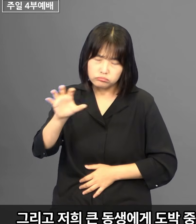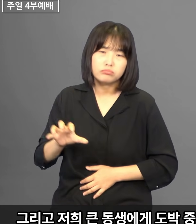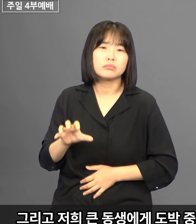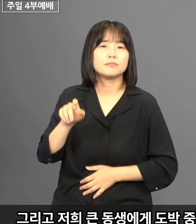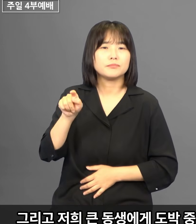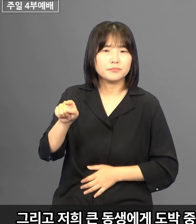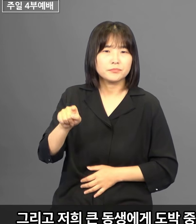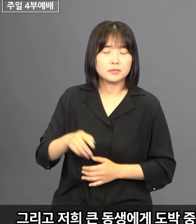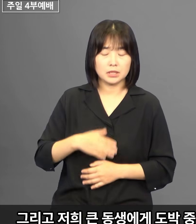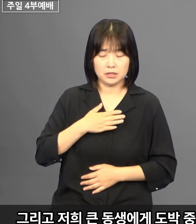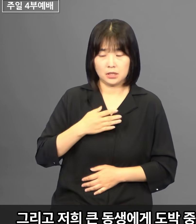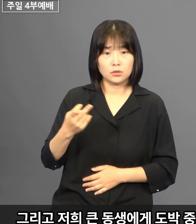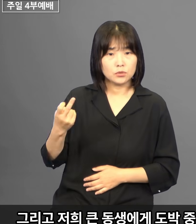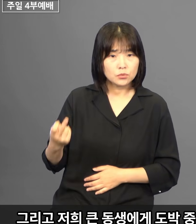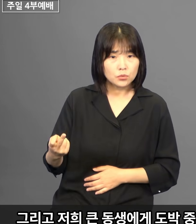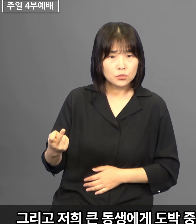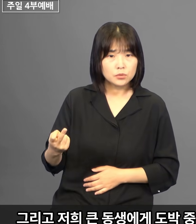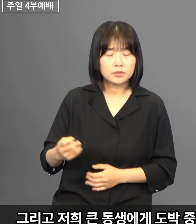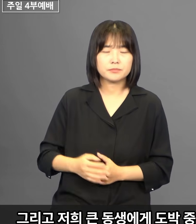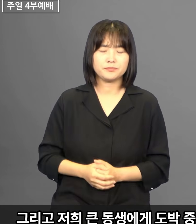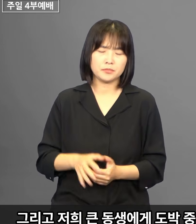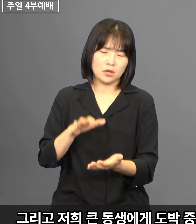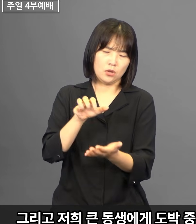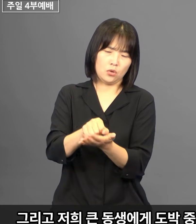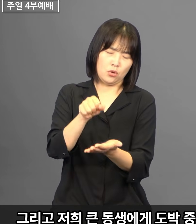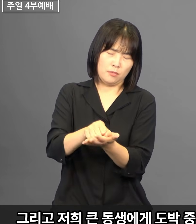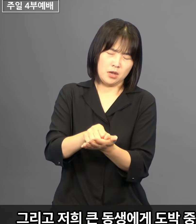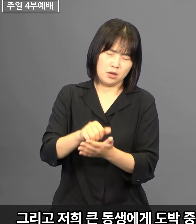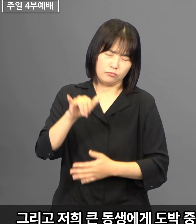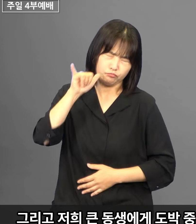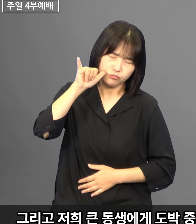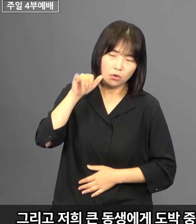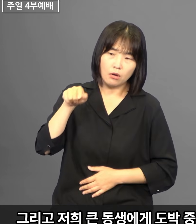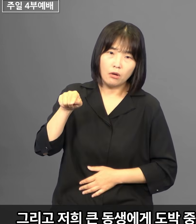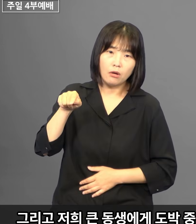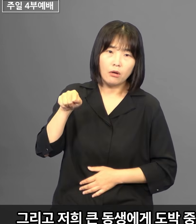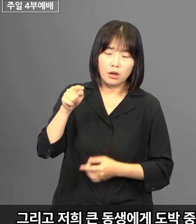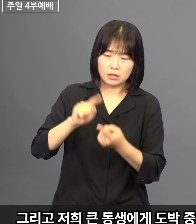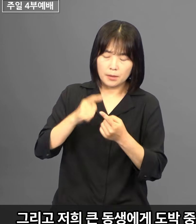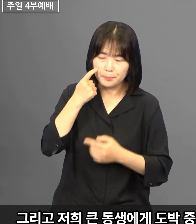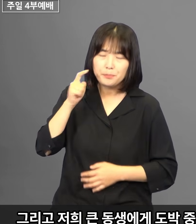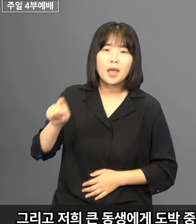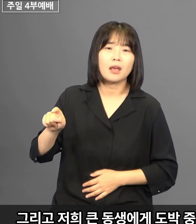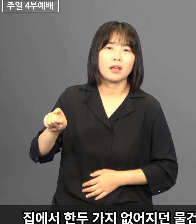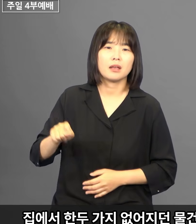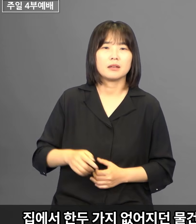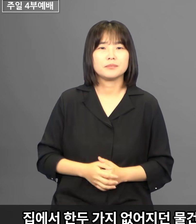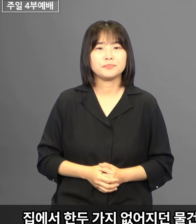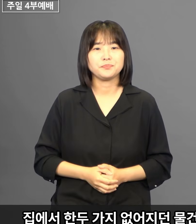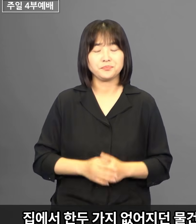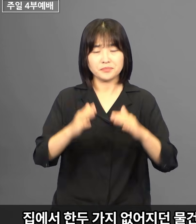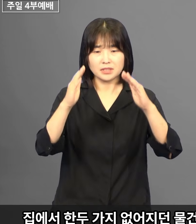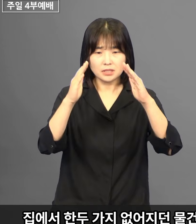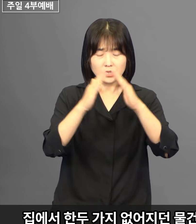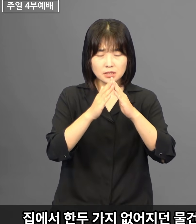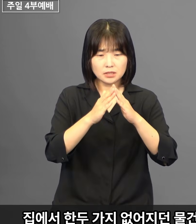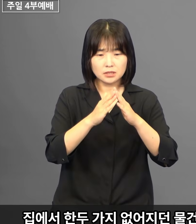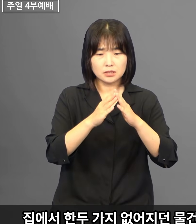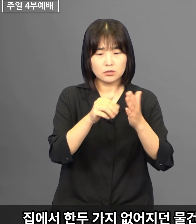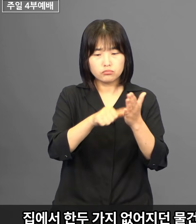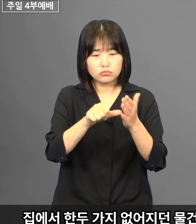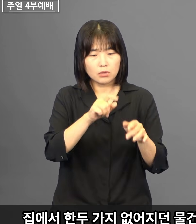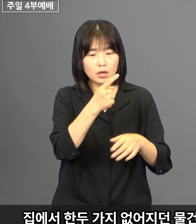그리고 저희 큰 동생에게 도박 중독의 증세가 있다는 것을 알게 되었습니다. 집에서 한두 가지